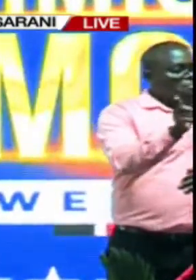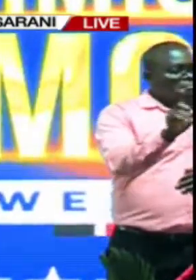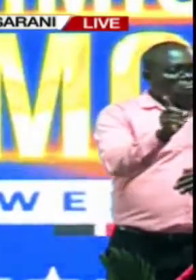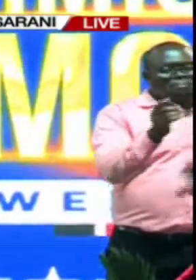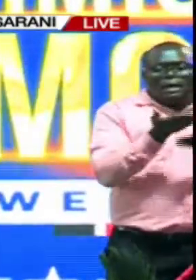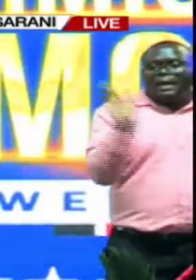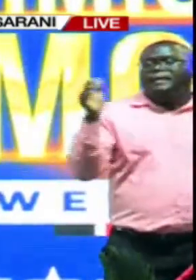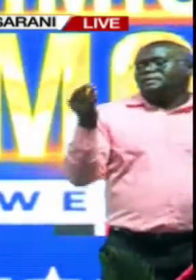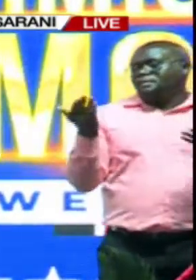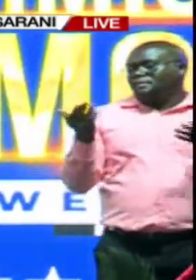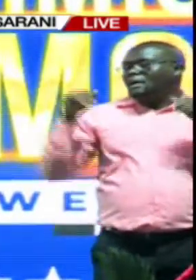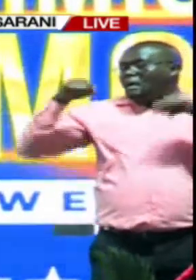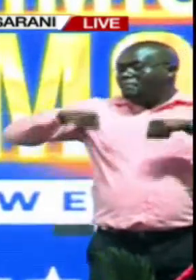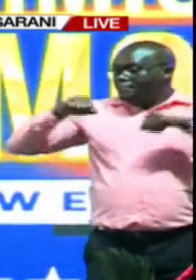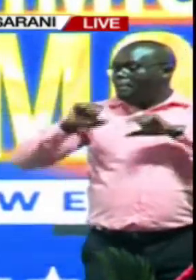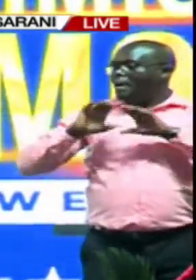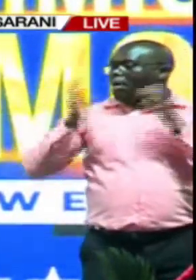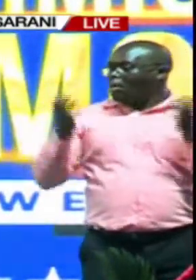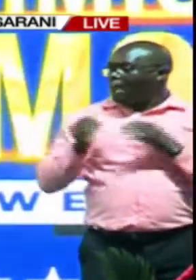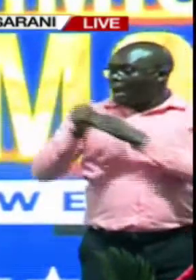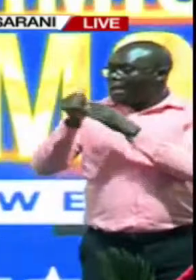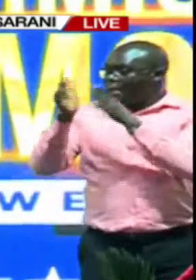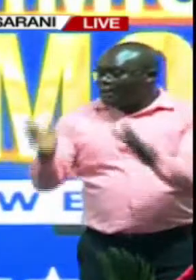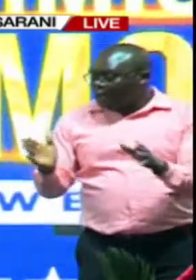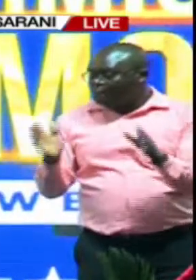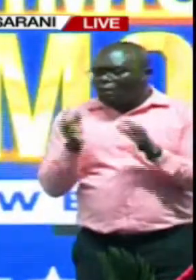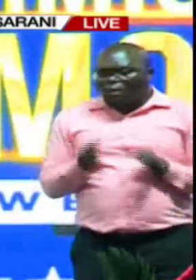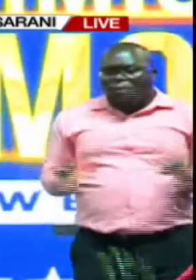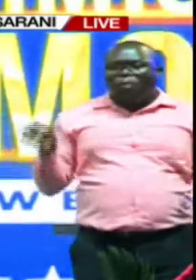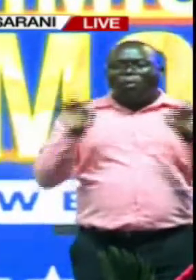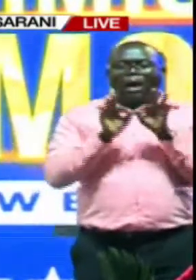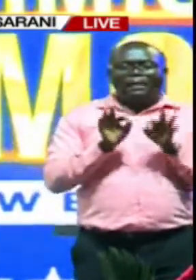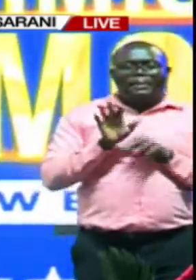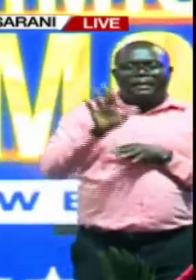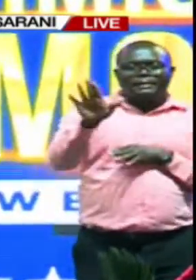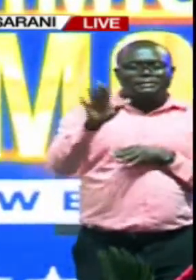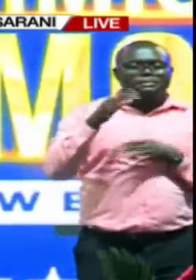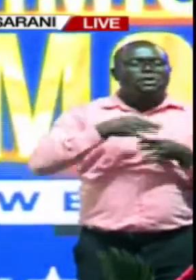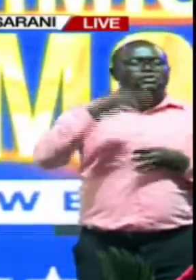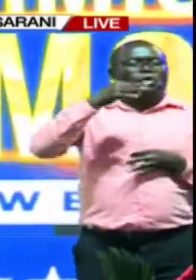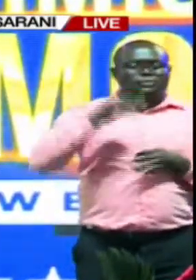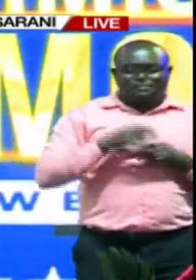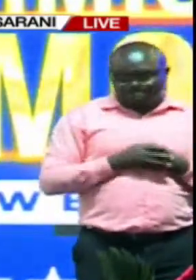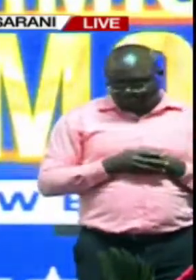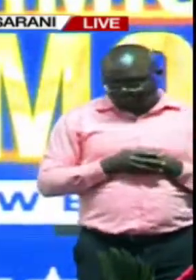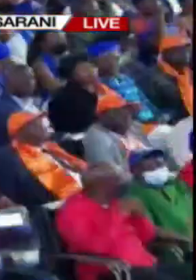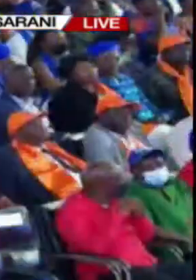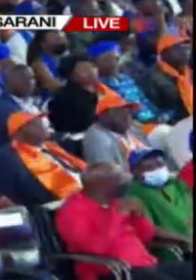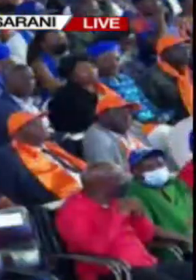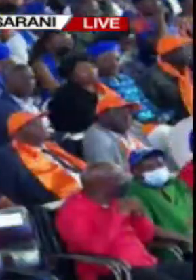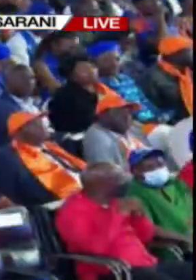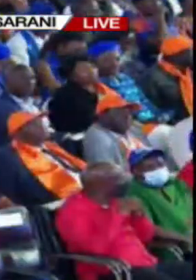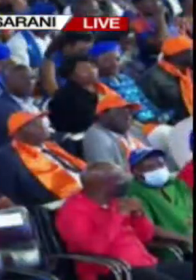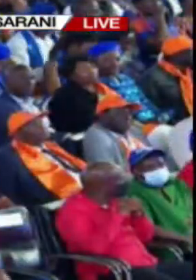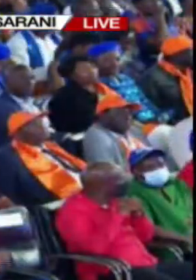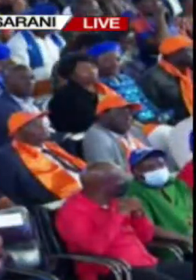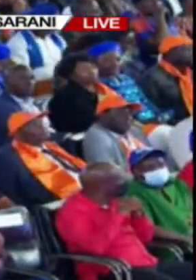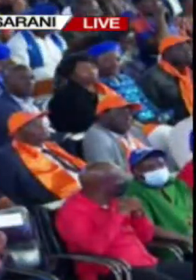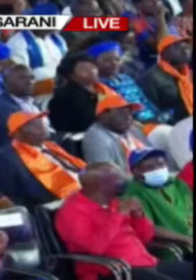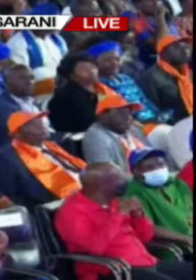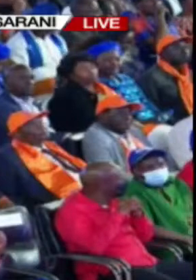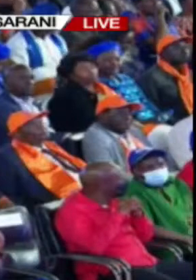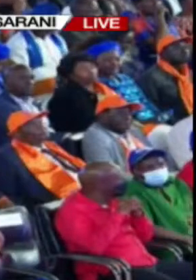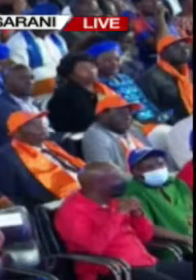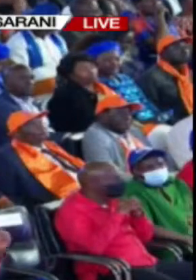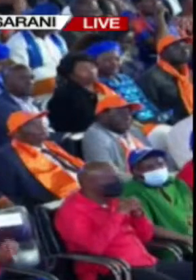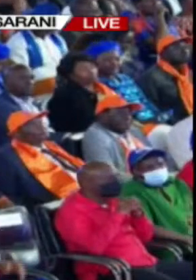labor leader globally who is worth his salt and who hails from a